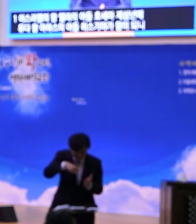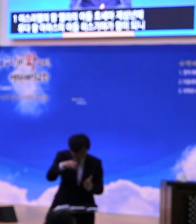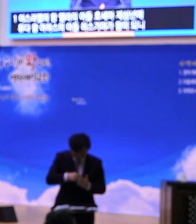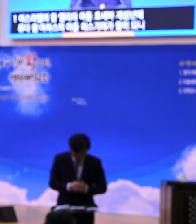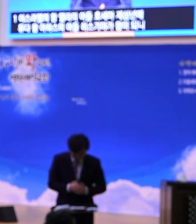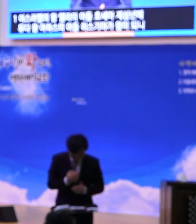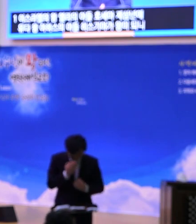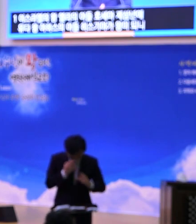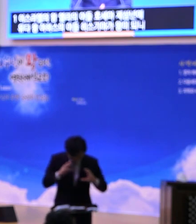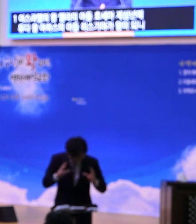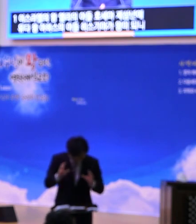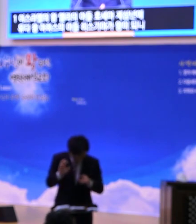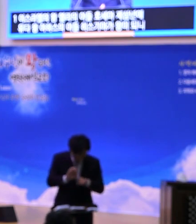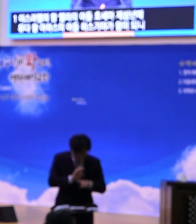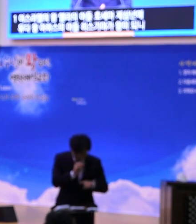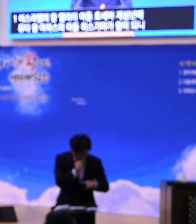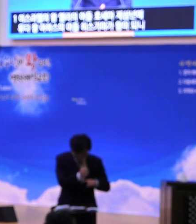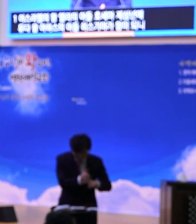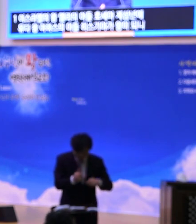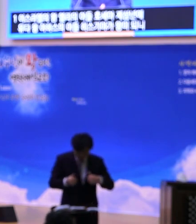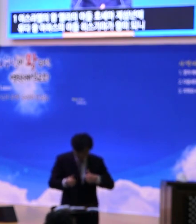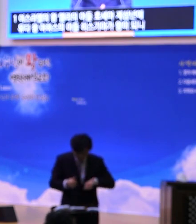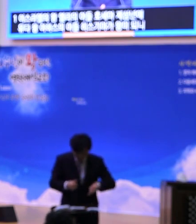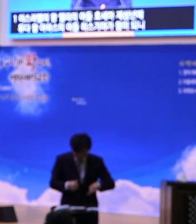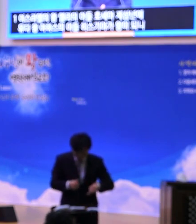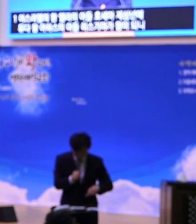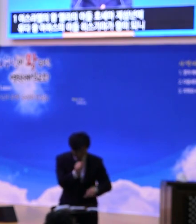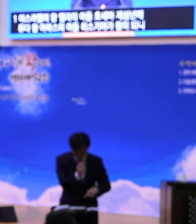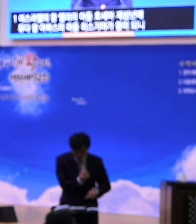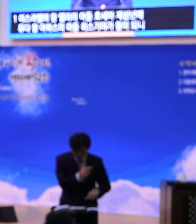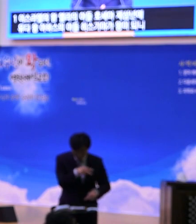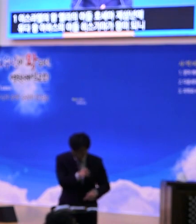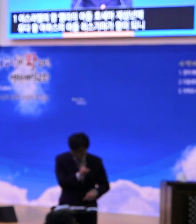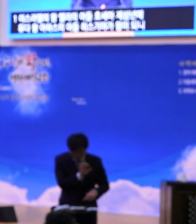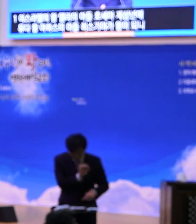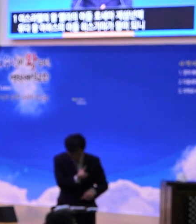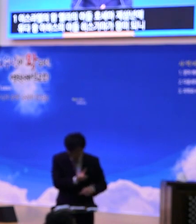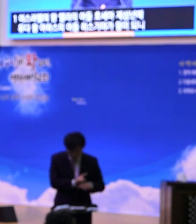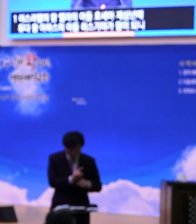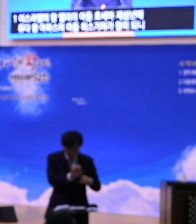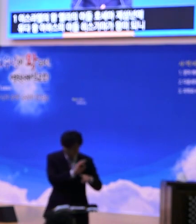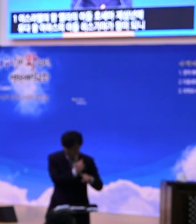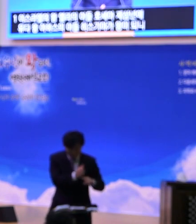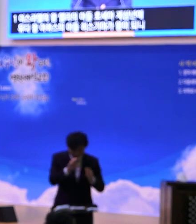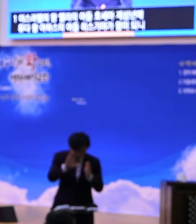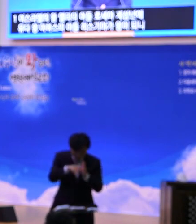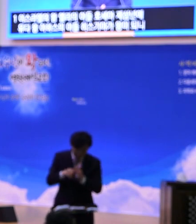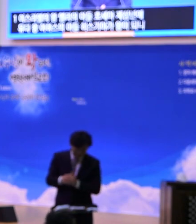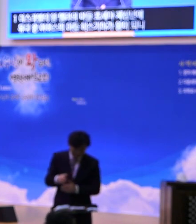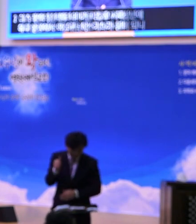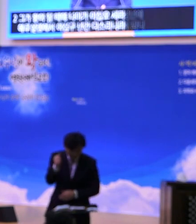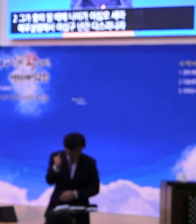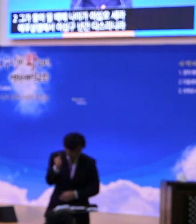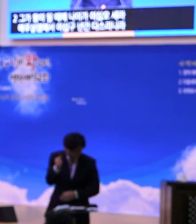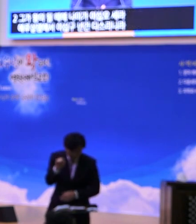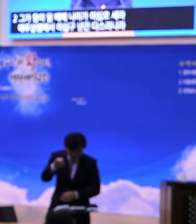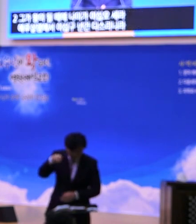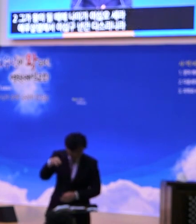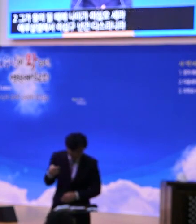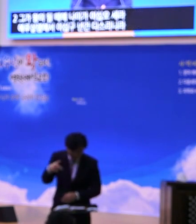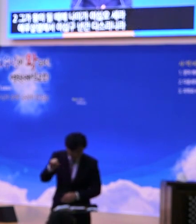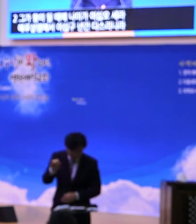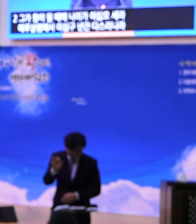이스라엘의 왕 엘라의 아들 호세아 제3년에 유다 왕 아하스의 아들 히스기야가 왕이 되니, 그가 왕이